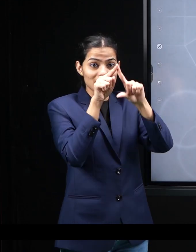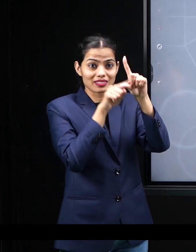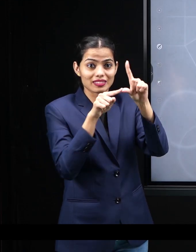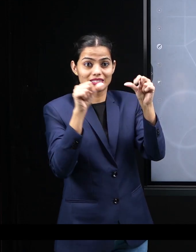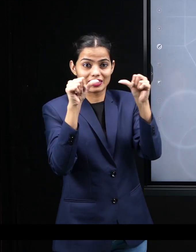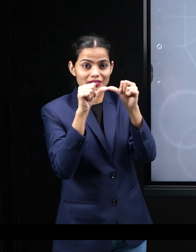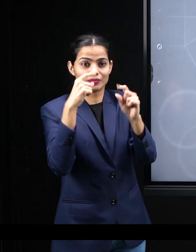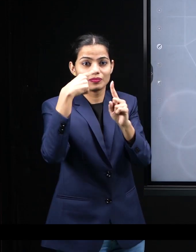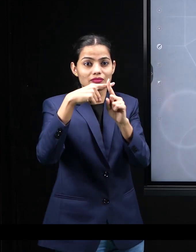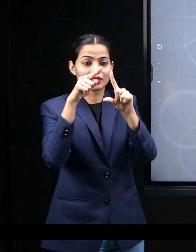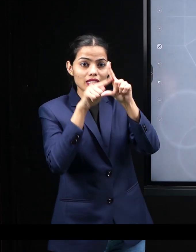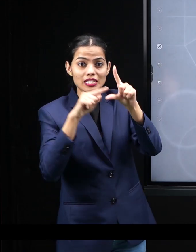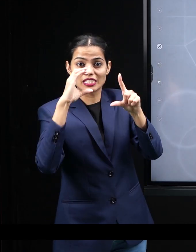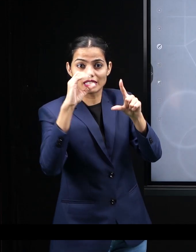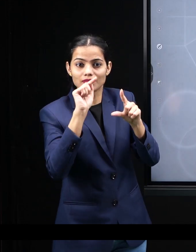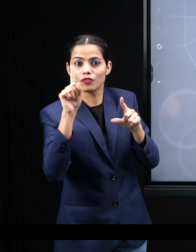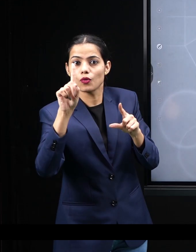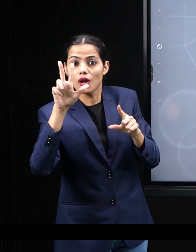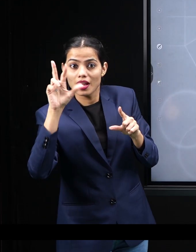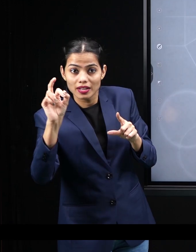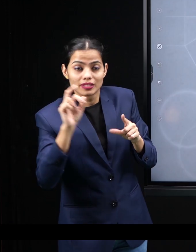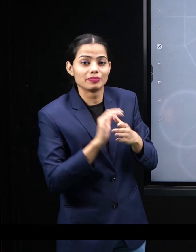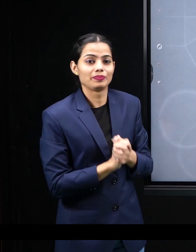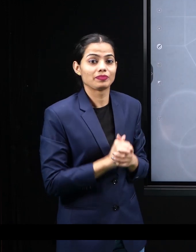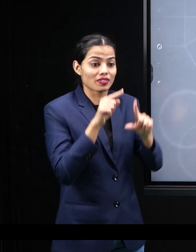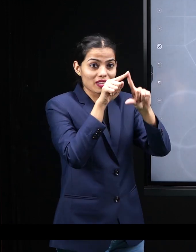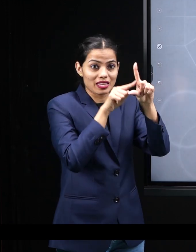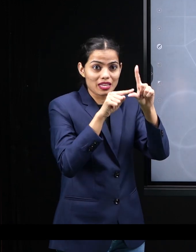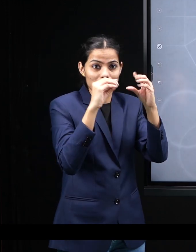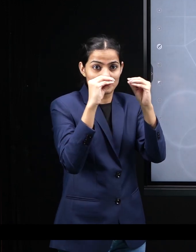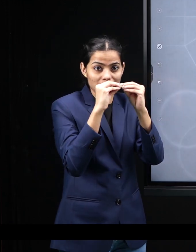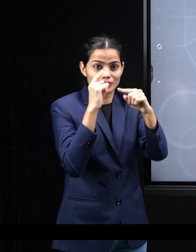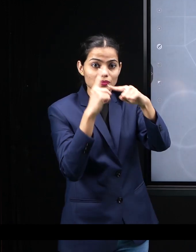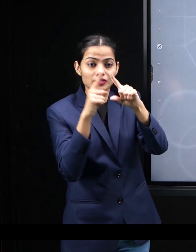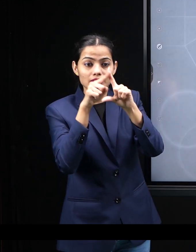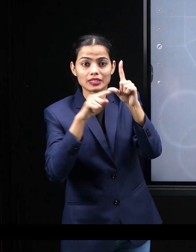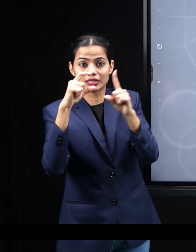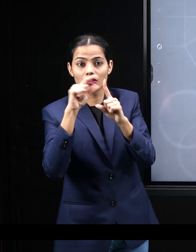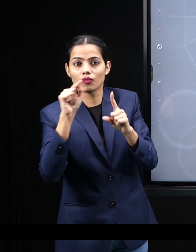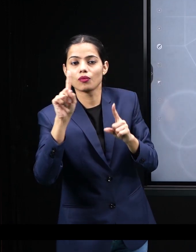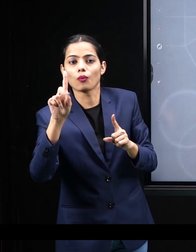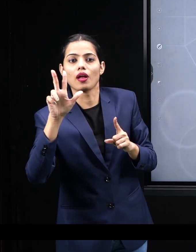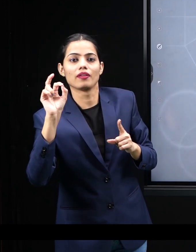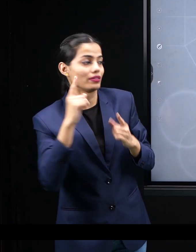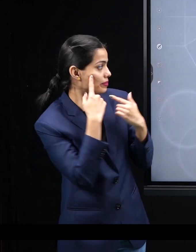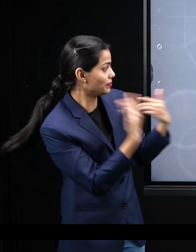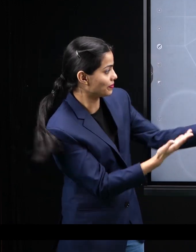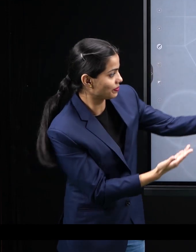குறுங்கோணம் A கூட்டல் குறுங்கோணம் C ஈடு 180 பாகை. குறுங்கோணம் B கூட்டல் குறுங்கோணம் D ஈடு